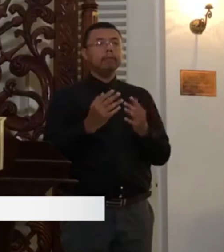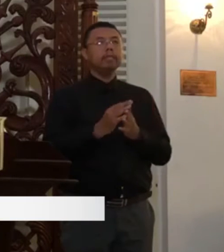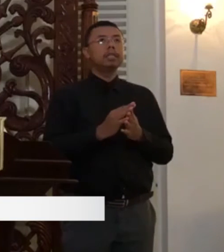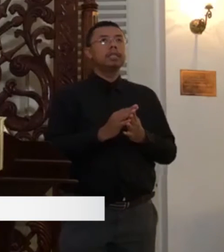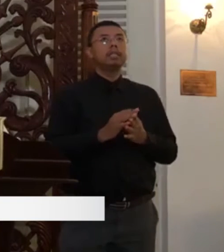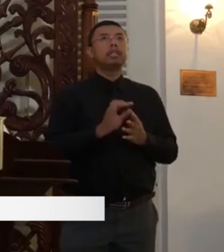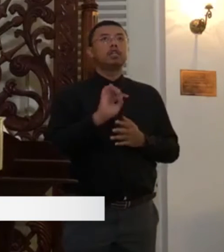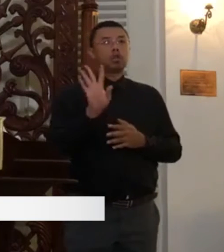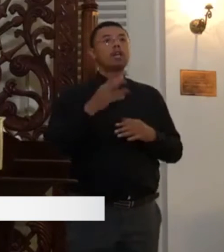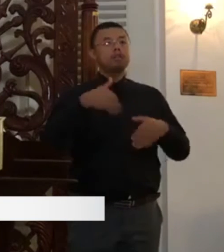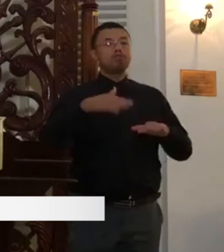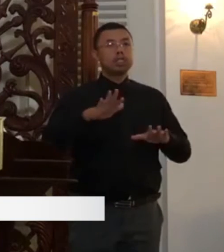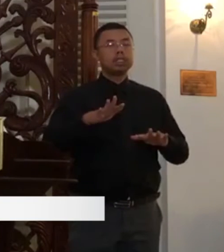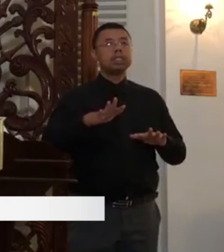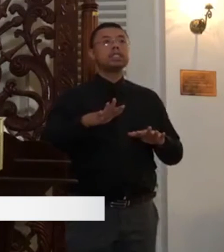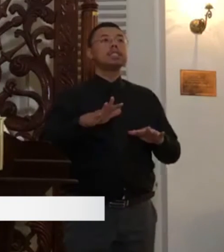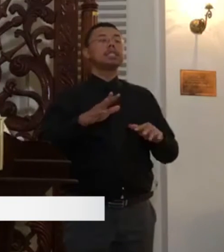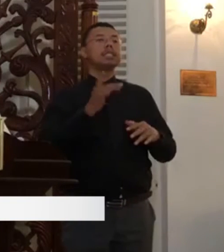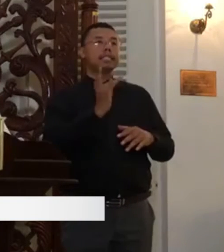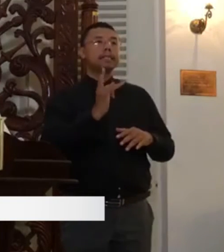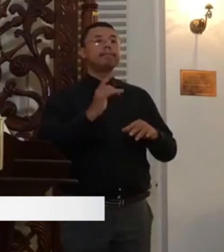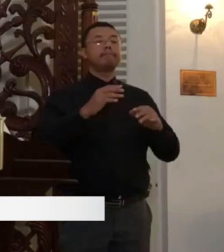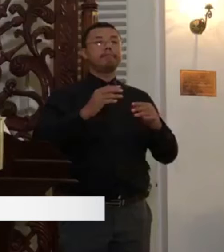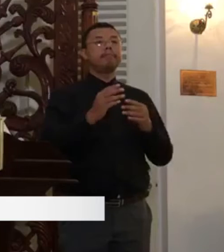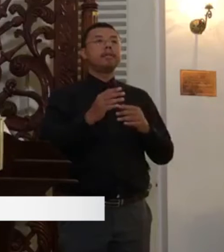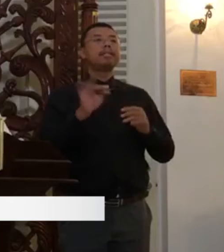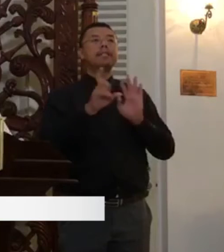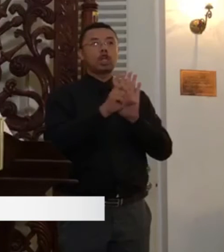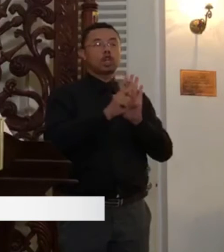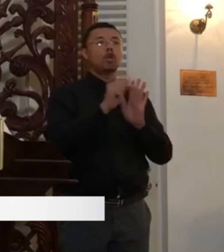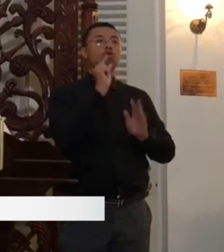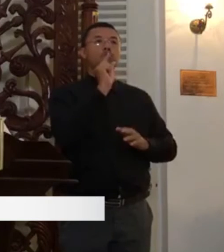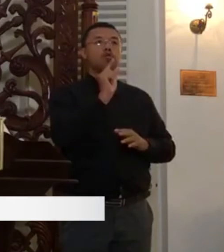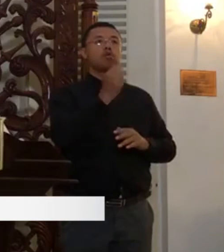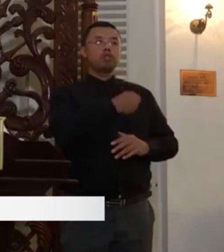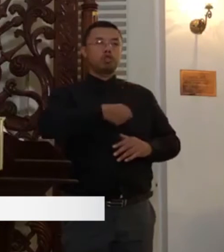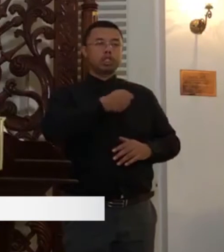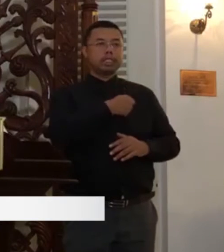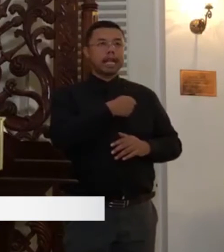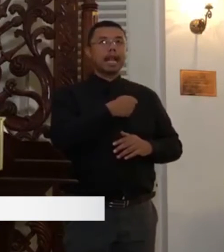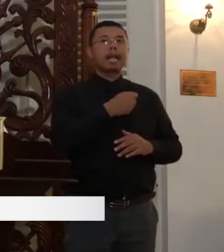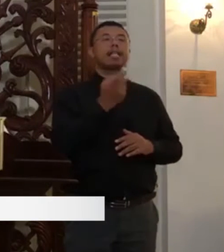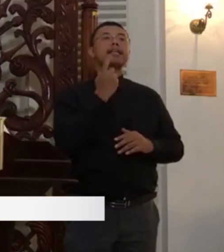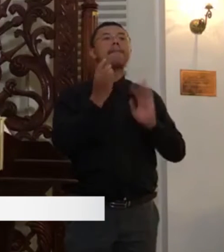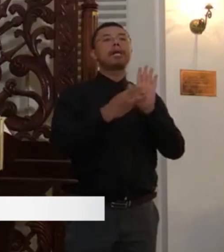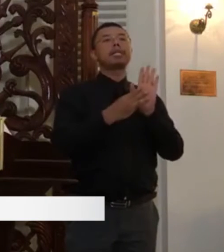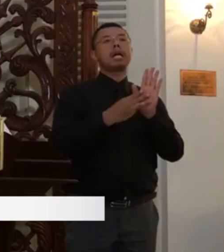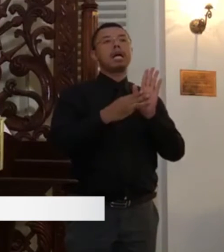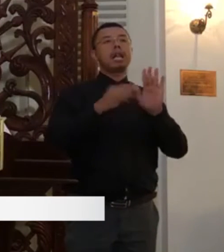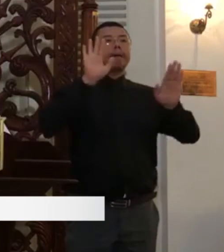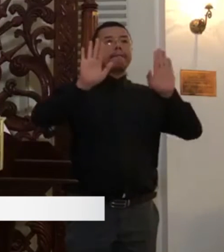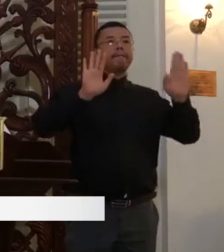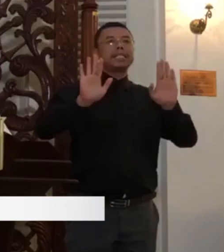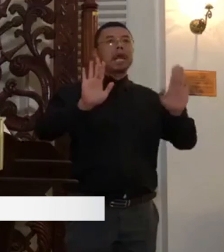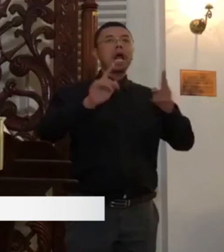yang dikecualikan adalah yang bergerak di bidang sosial terkait kebencanaan, terkait